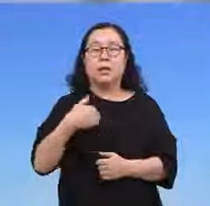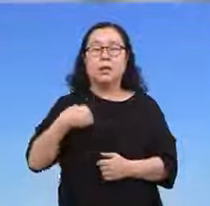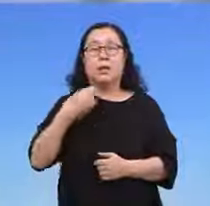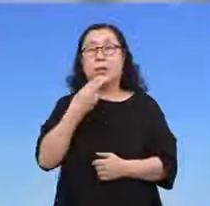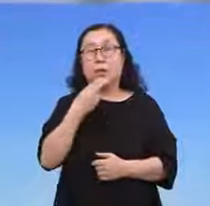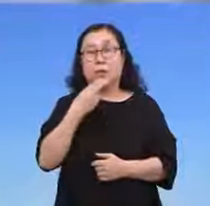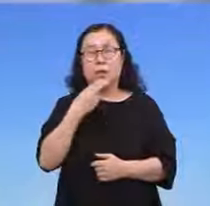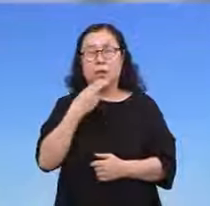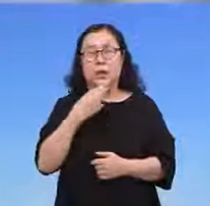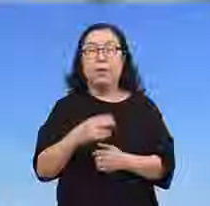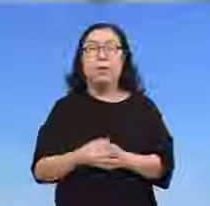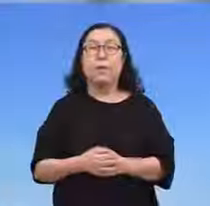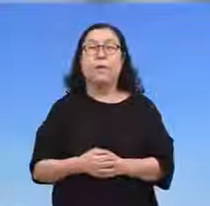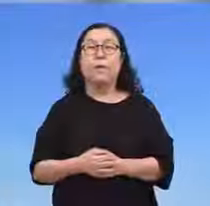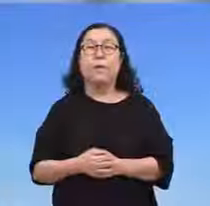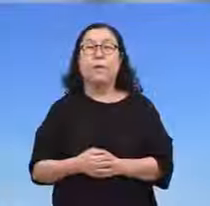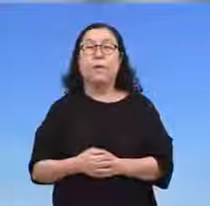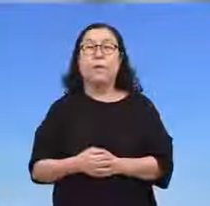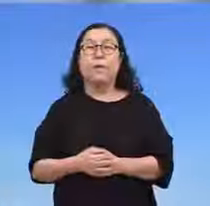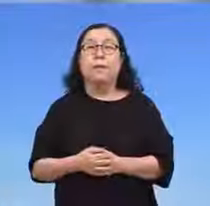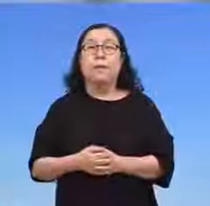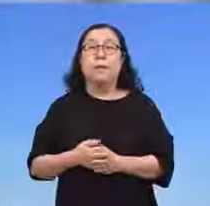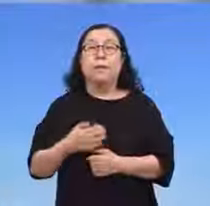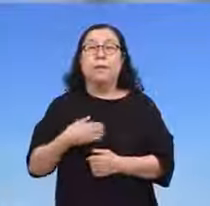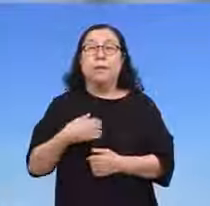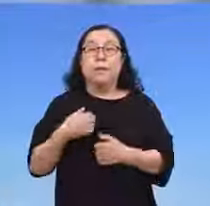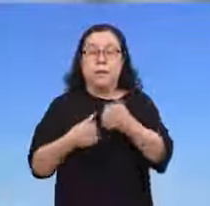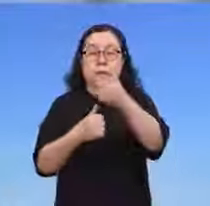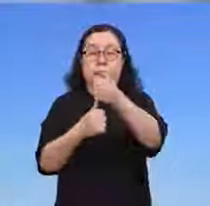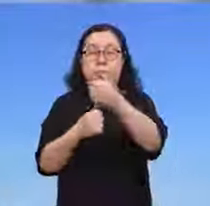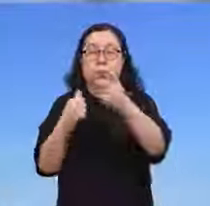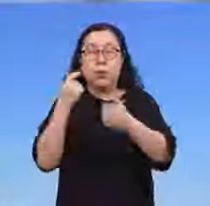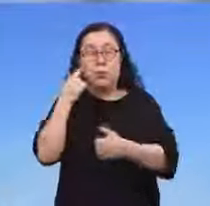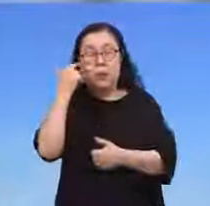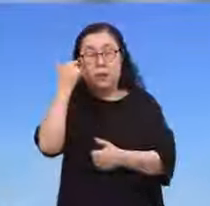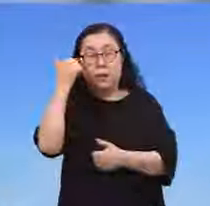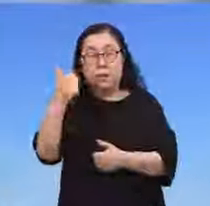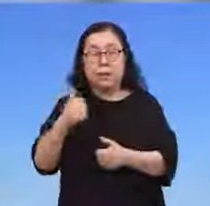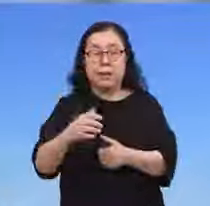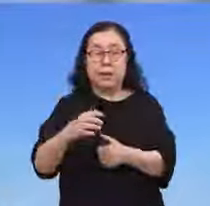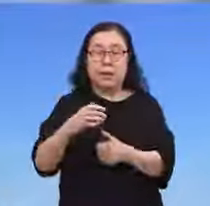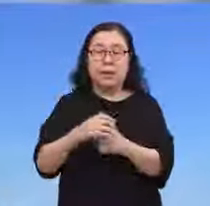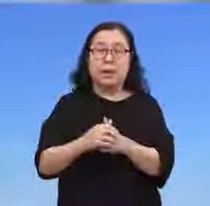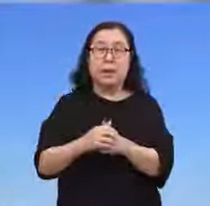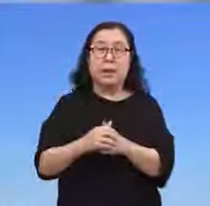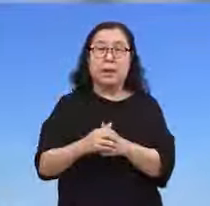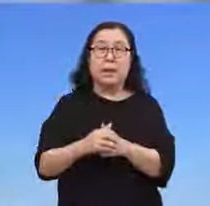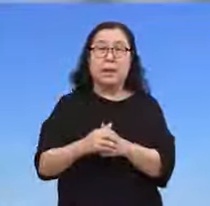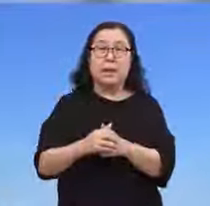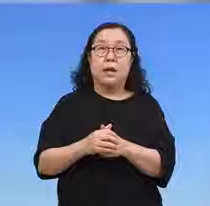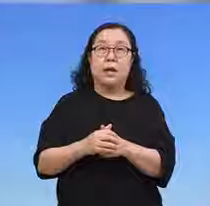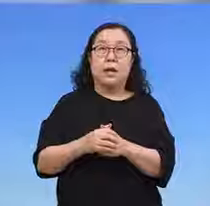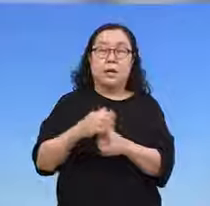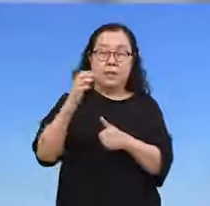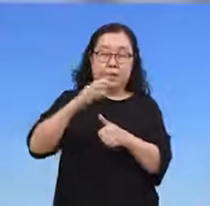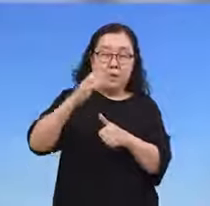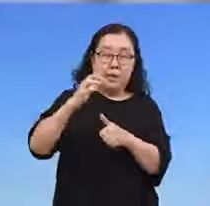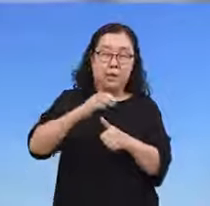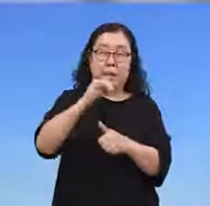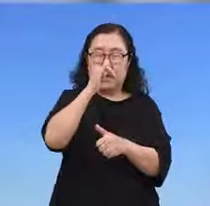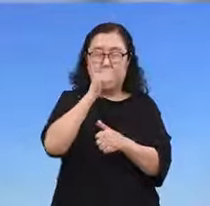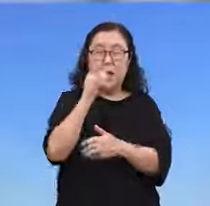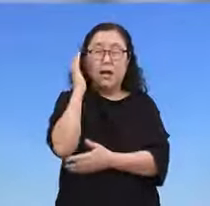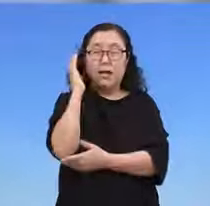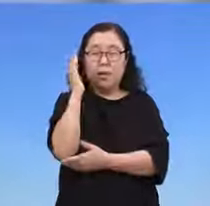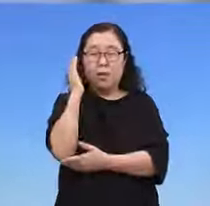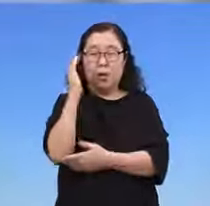없어요. 그 요즘에 제가 우리 교역자들에게 뭐 이렇게 저렇게 잔소리를 많이 하는데요, 딱 하나 안 하는 게